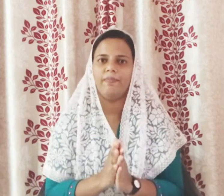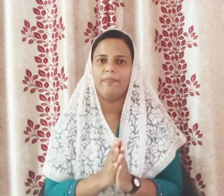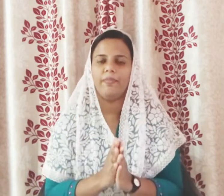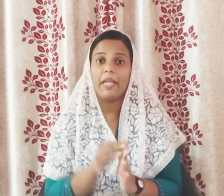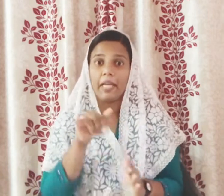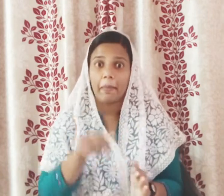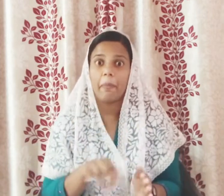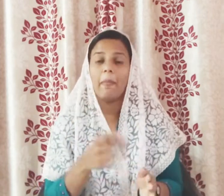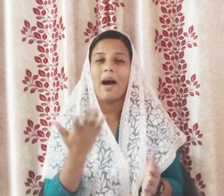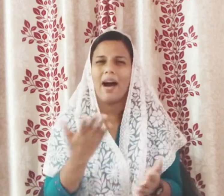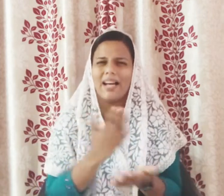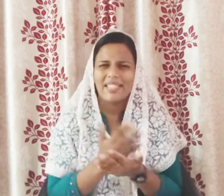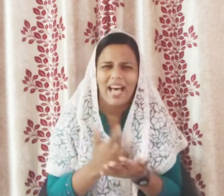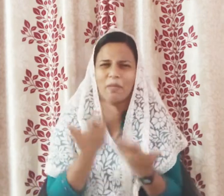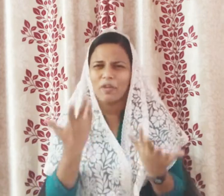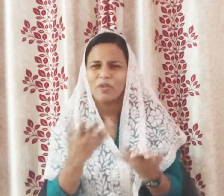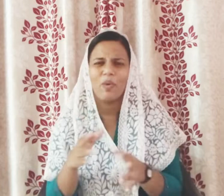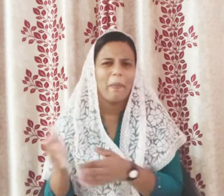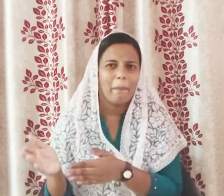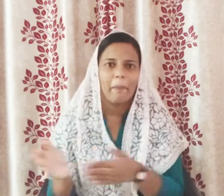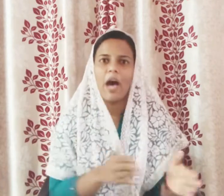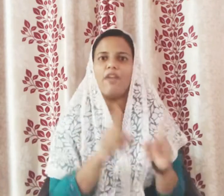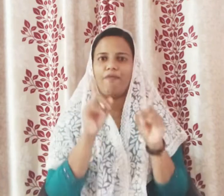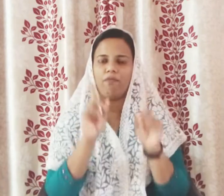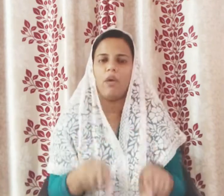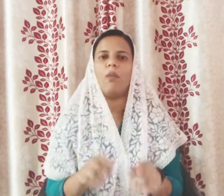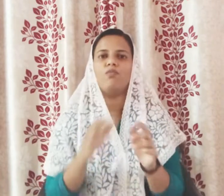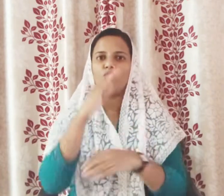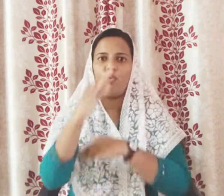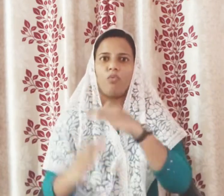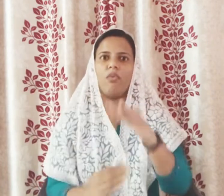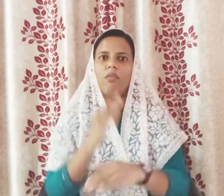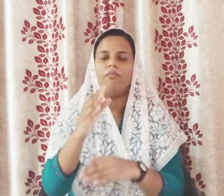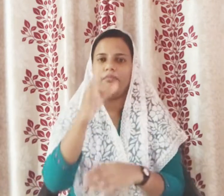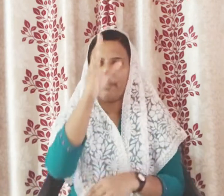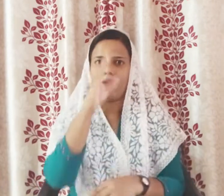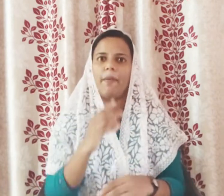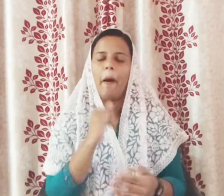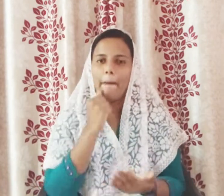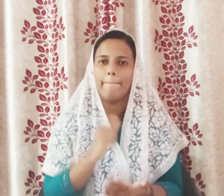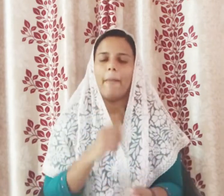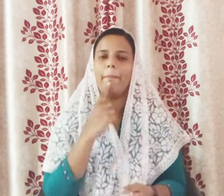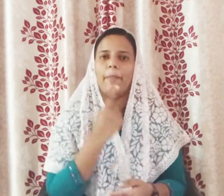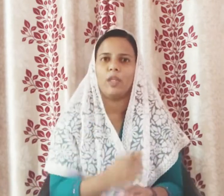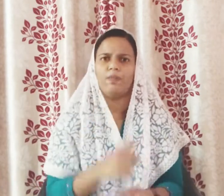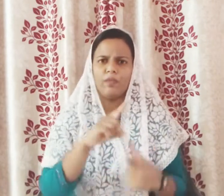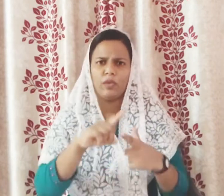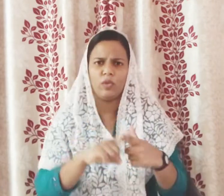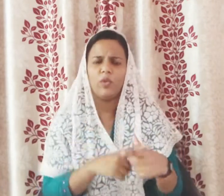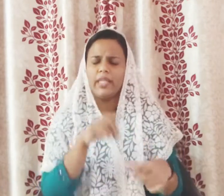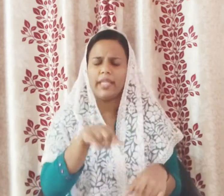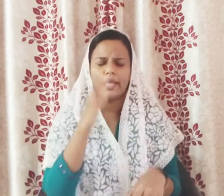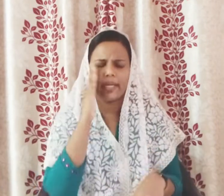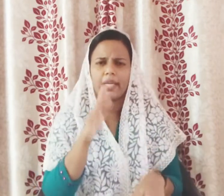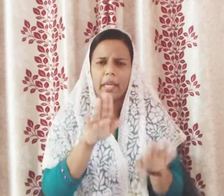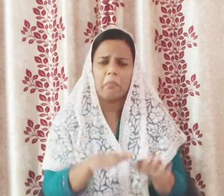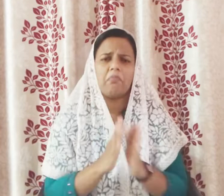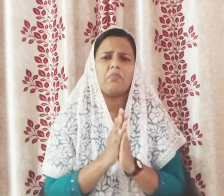നിങ്ങളുടെ ഇടയിൽ നീക്കാതിരുന്നാൽ ഞാൻ നിങ്ങളോട് കൂടെ ഇരിക്കുകയില്ല. കണ്ടോ? അപ്പോൾ ഇവിടെ സ്വർഗത്തിലെ ദൈവം തക്ക സമയത്ത് മറുപടി പറയാം, യോശുവ നീ ഇങ്ങനെ കിടക്കേണ്ട